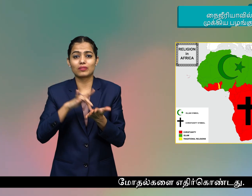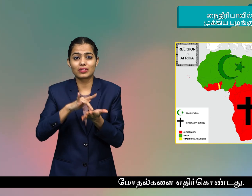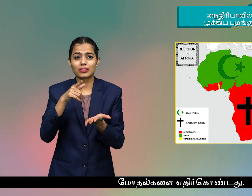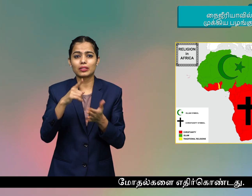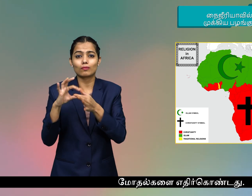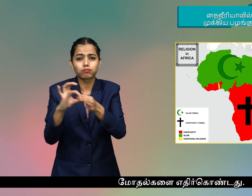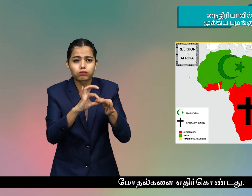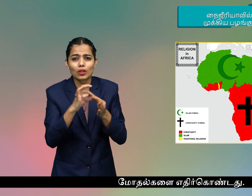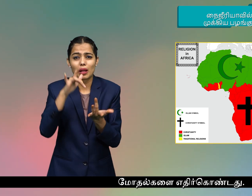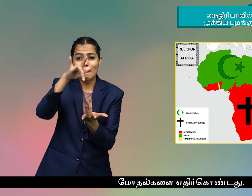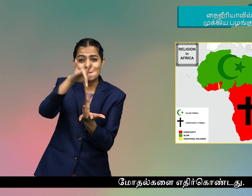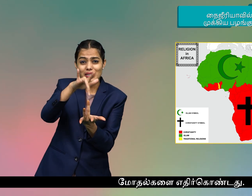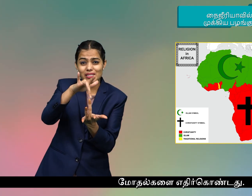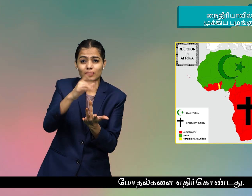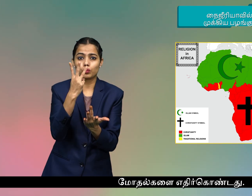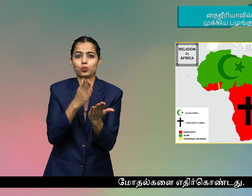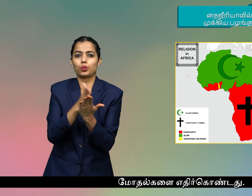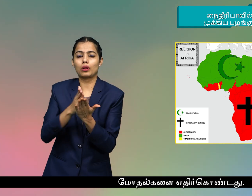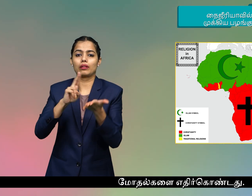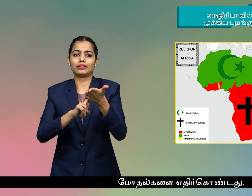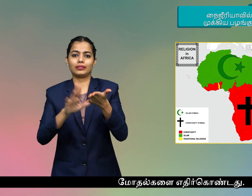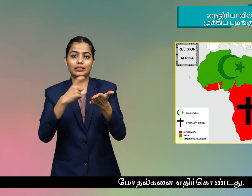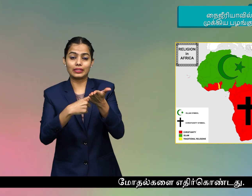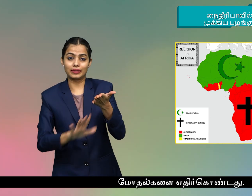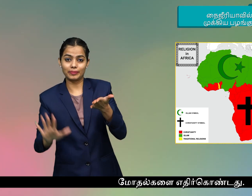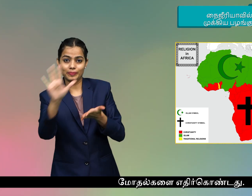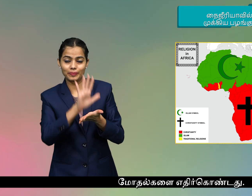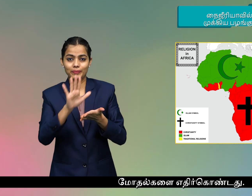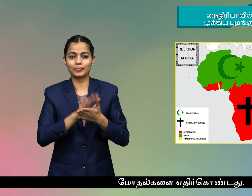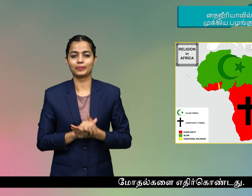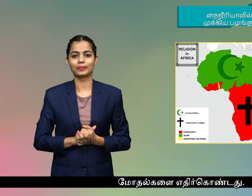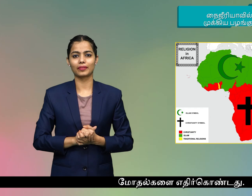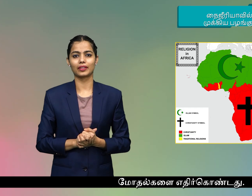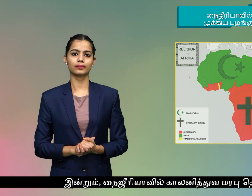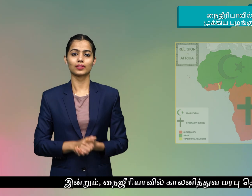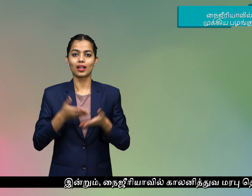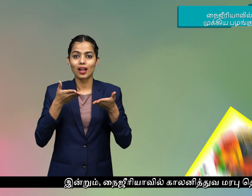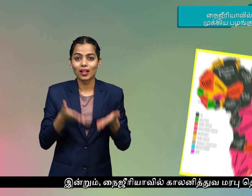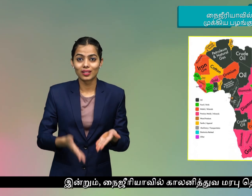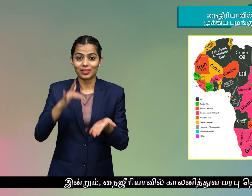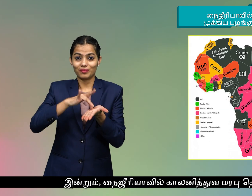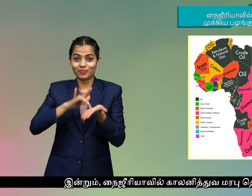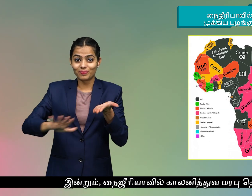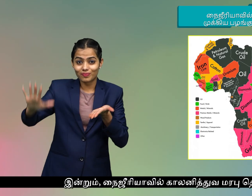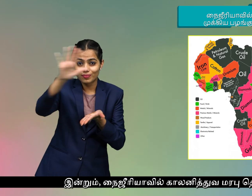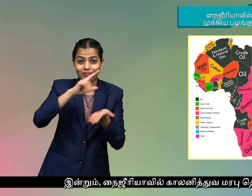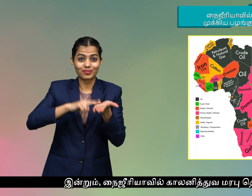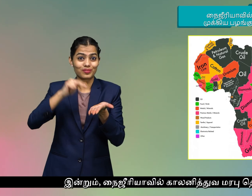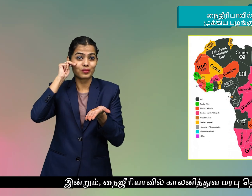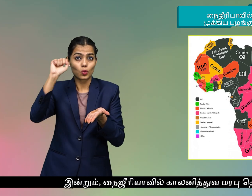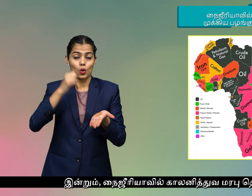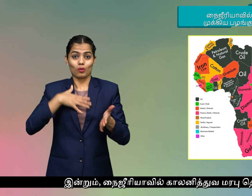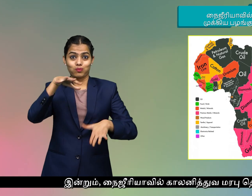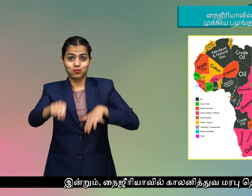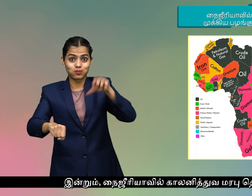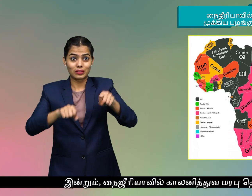எதிர்கொண்டது. இன்றும் நைஜீரியாவில்